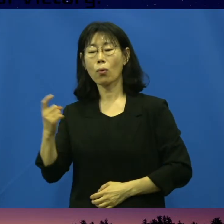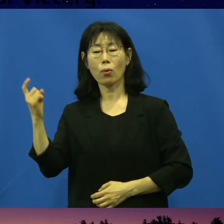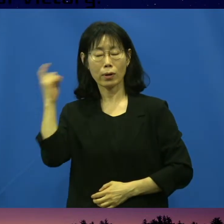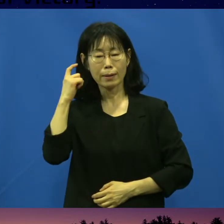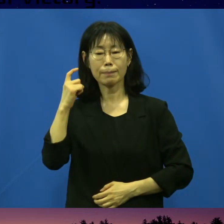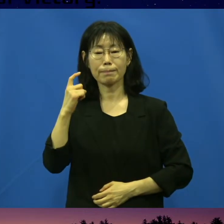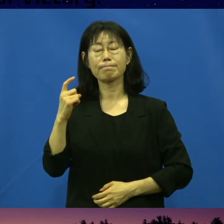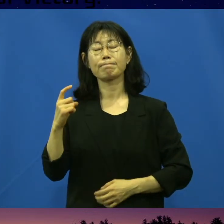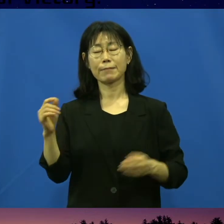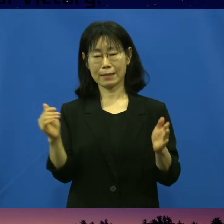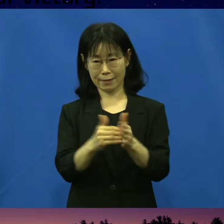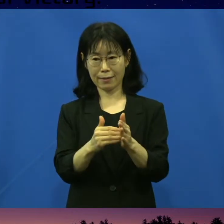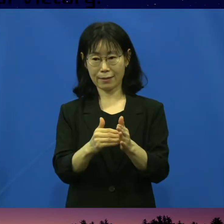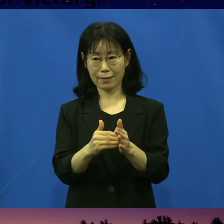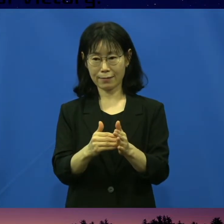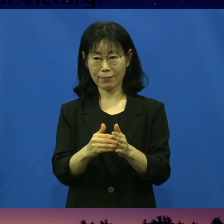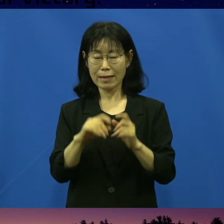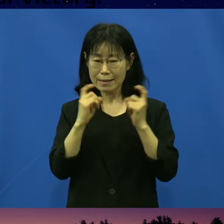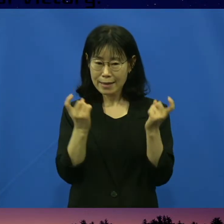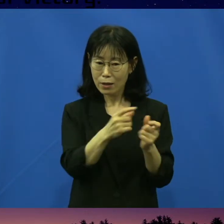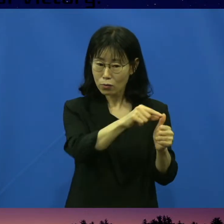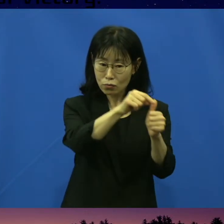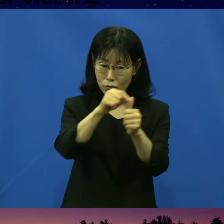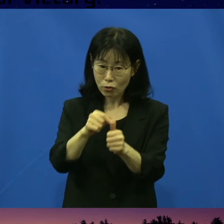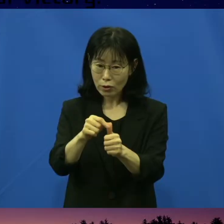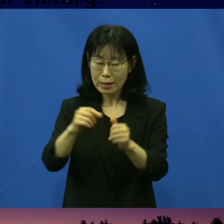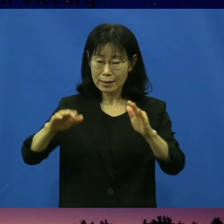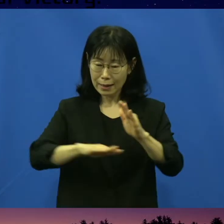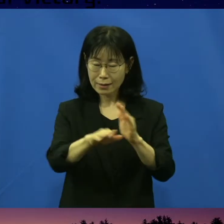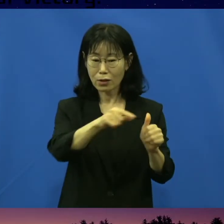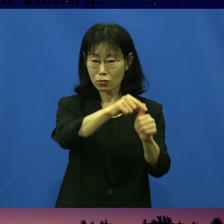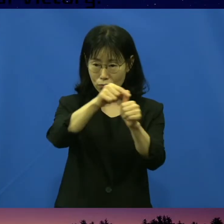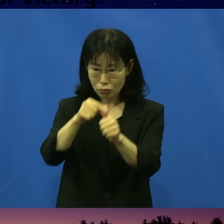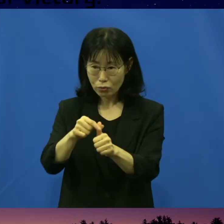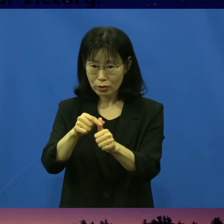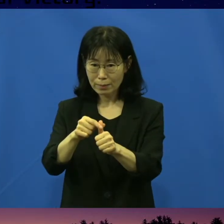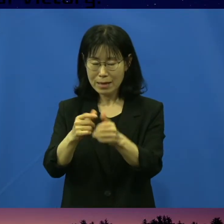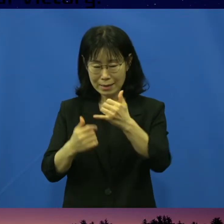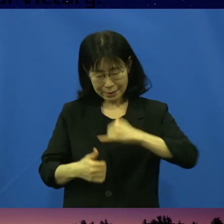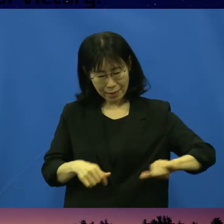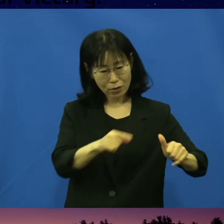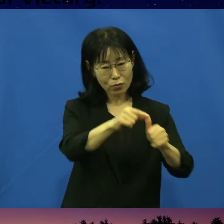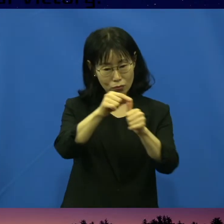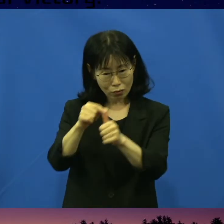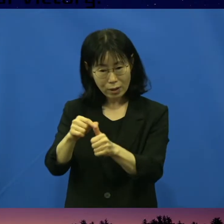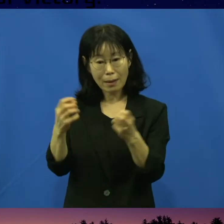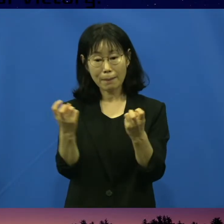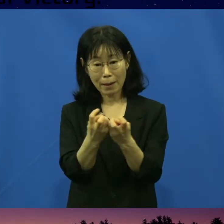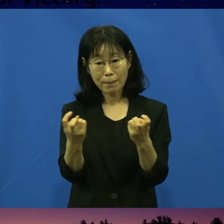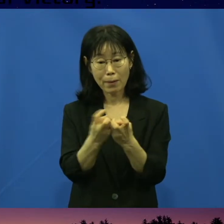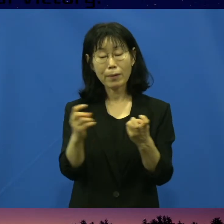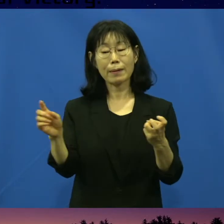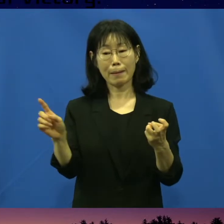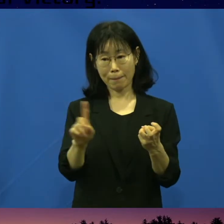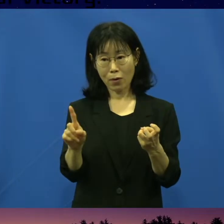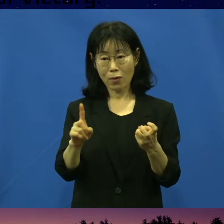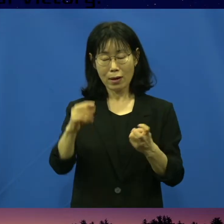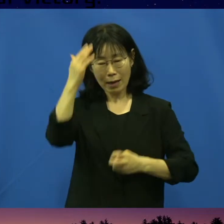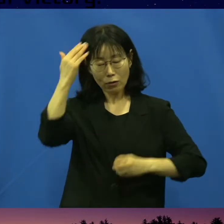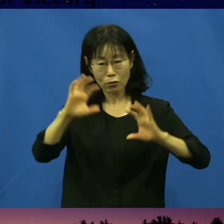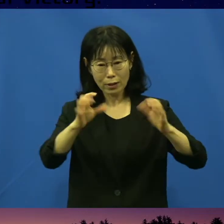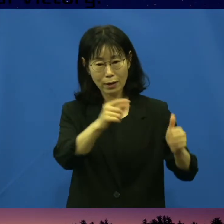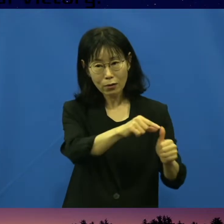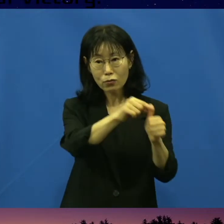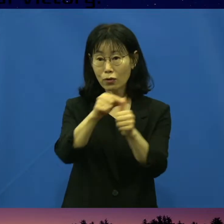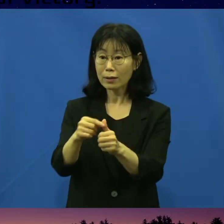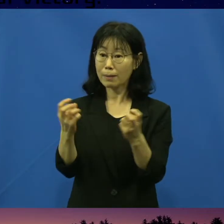개인을 살리는 것도, 한 공동체를 살리는 것도, 한 가정을 살리는 것도, 망가진 자녀를 살리는 것도, 우리의 나라를 살리는